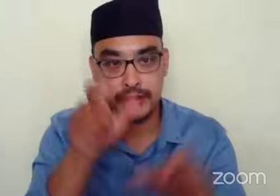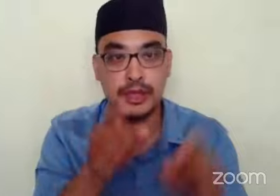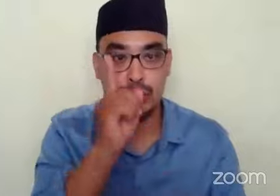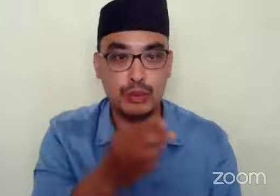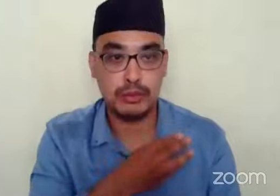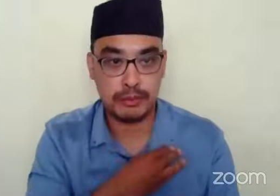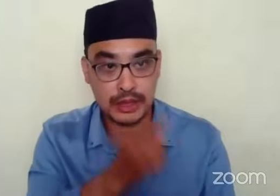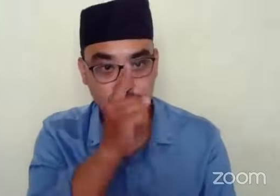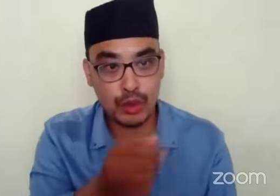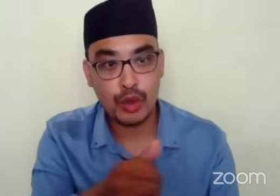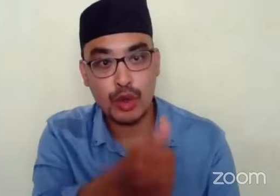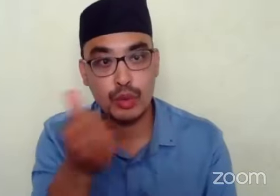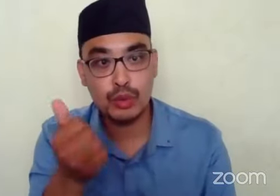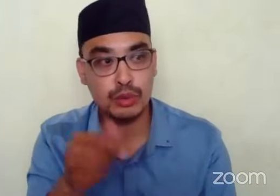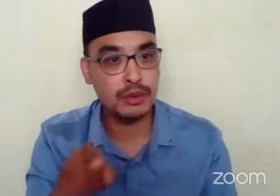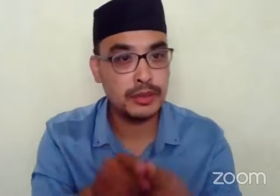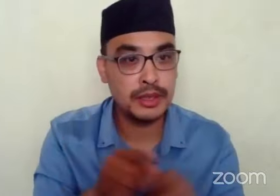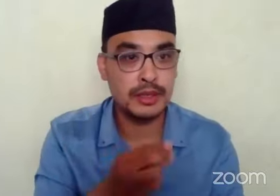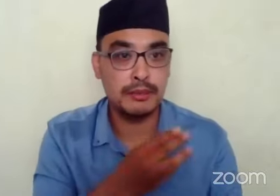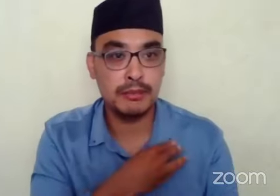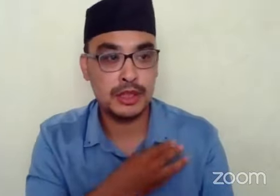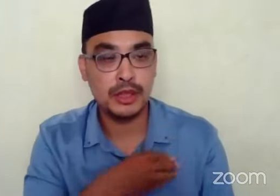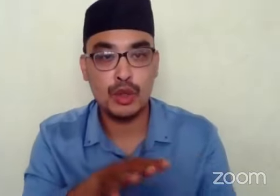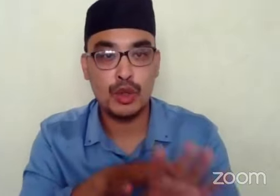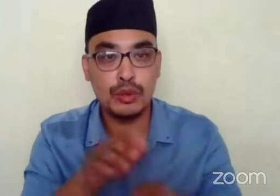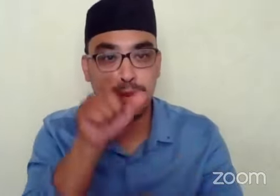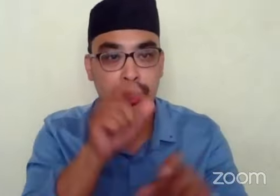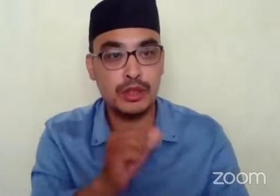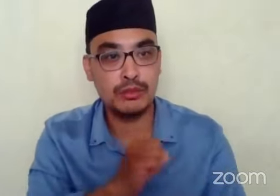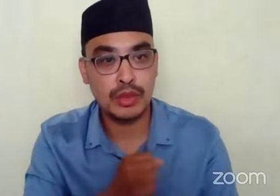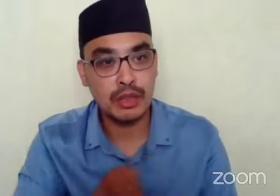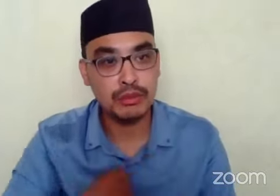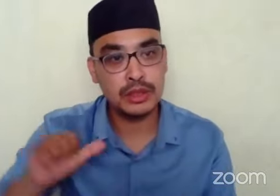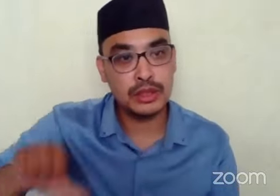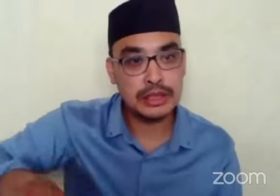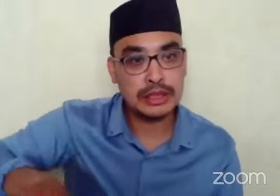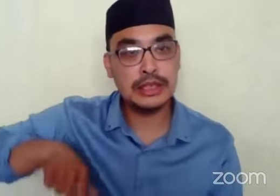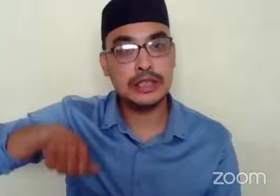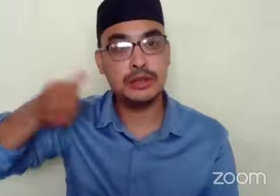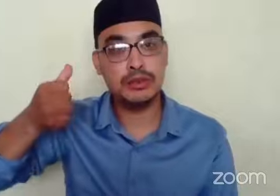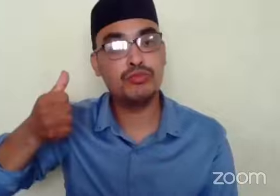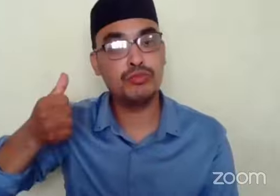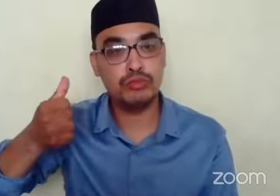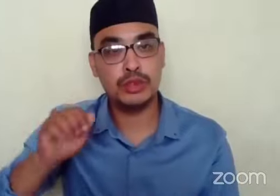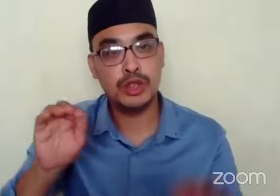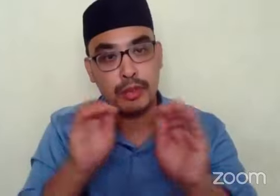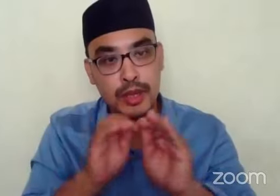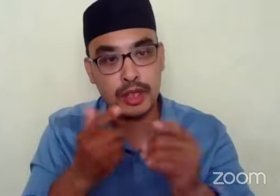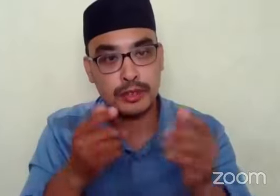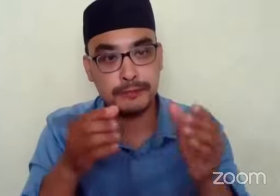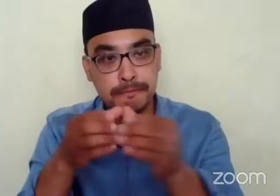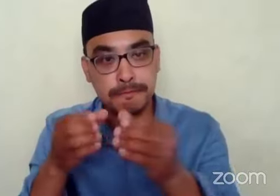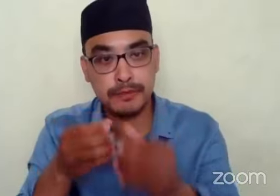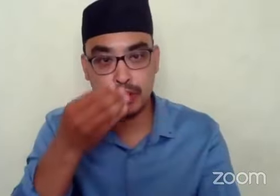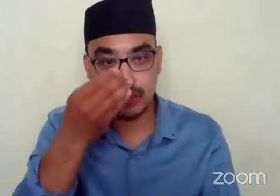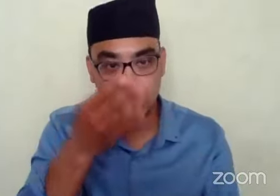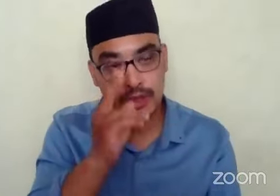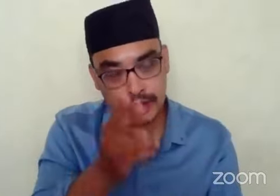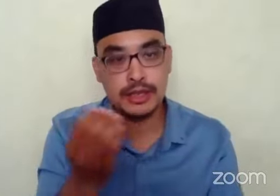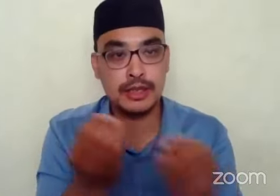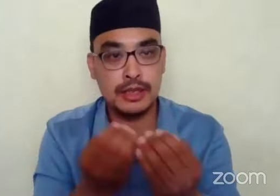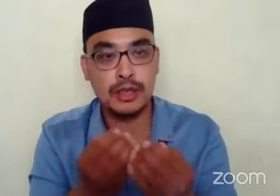अन्य व्यक्तिहरूको यौनिकता आफ्नो जीवनमा अन्तर्निहित अथवा अन्तर सम्बन्धित पक्ष भएर आउँछ, त्यसरी